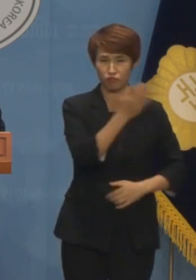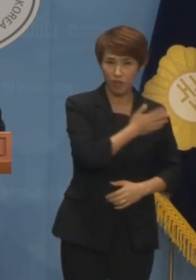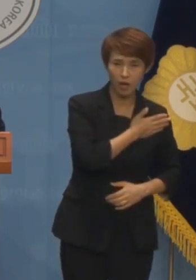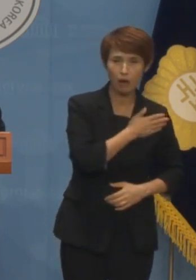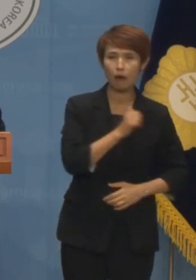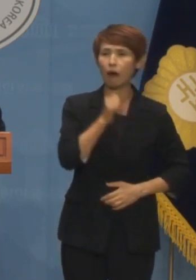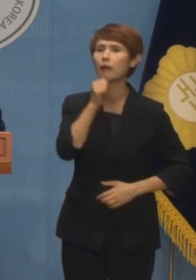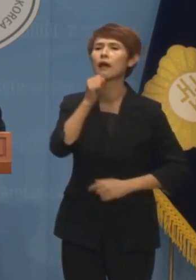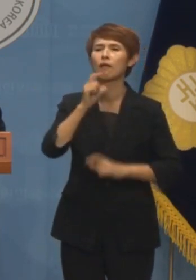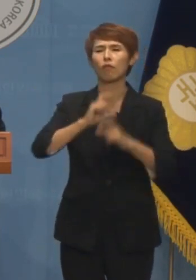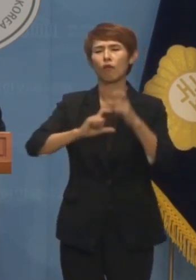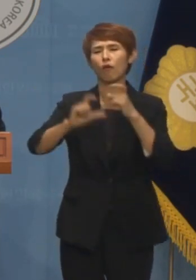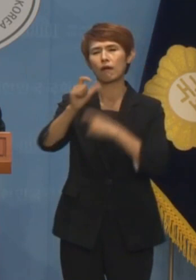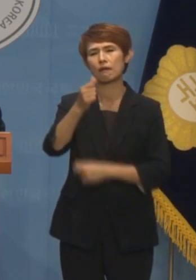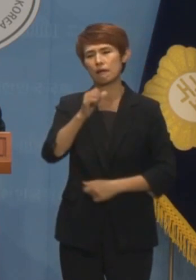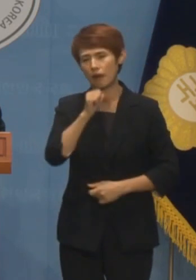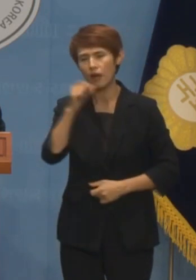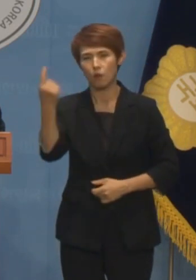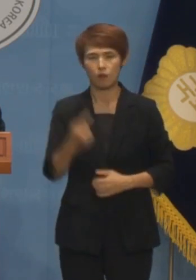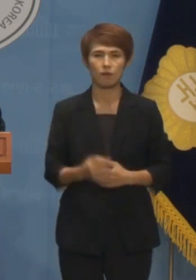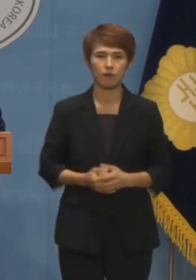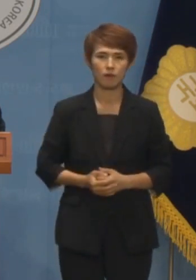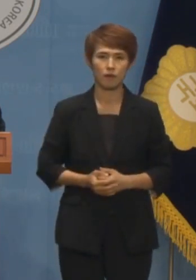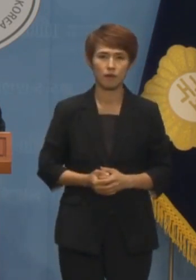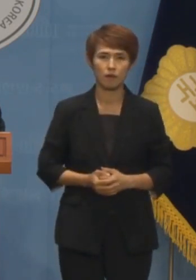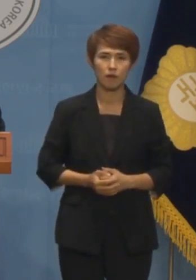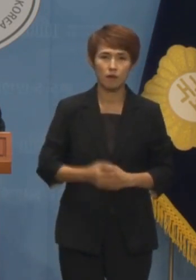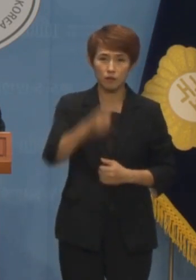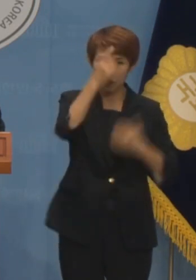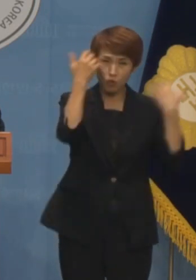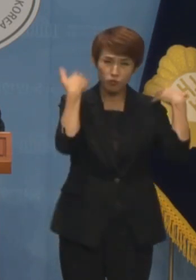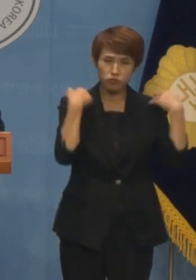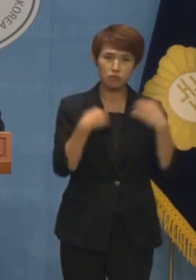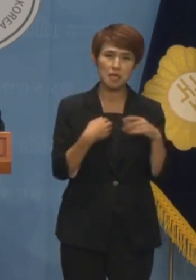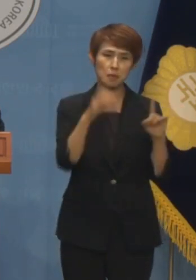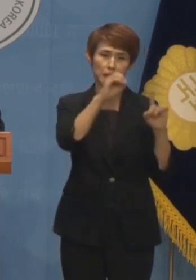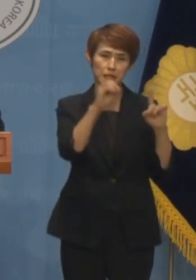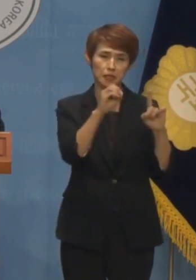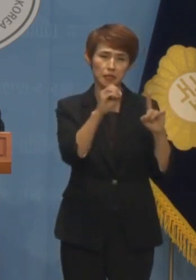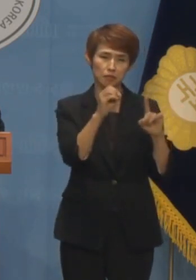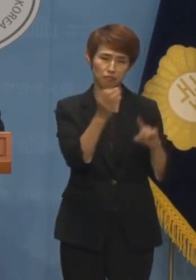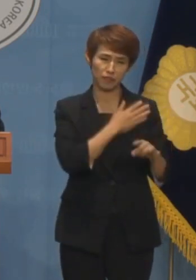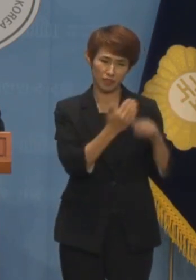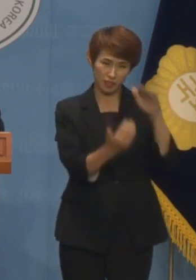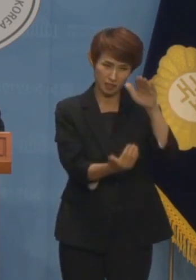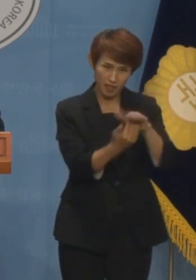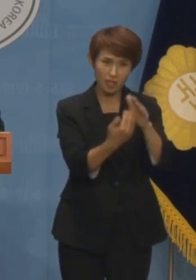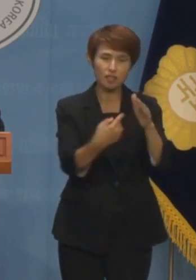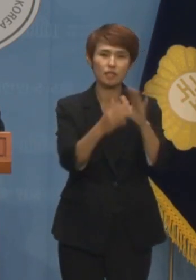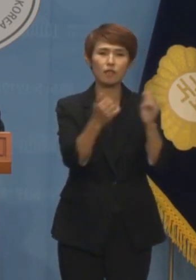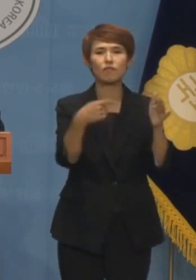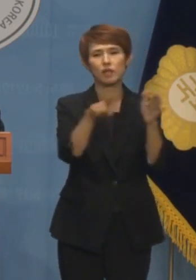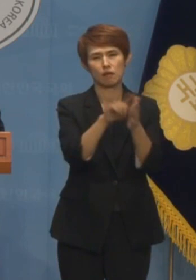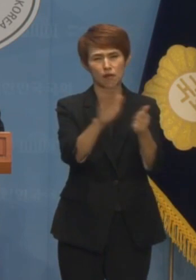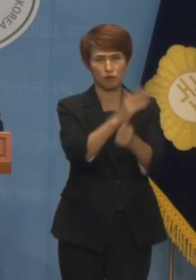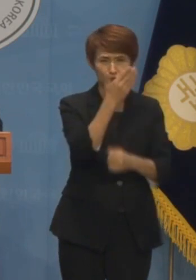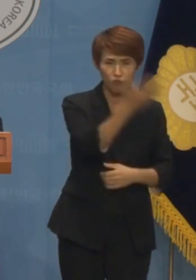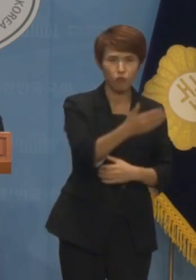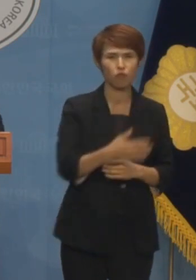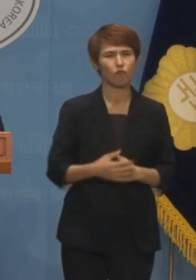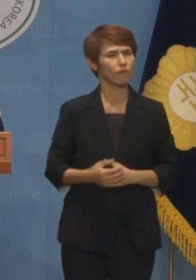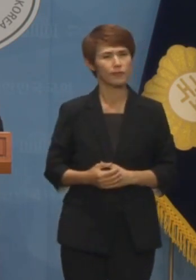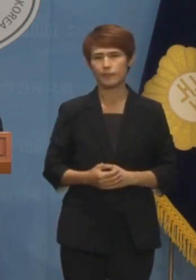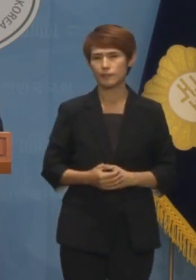사람은 더 가난해집니다. 이 정부는 1%를 위한 초부자 편향 정부, 양극화 지향